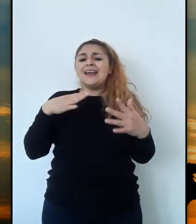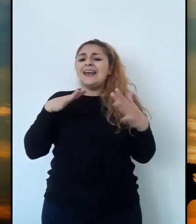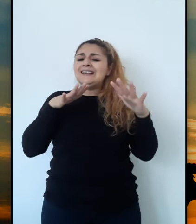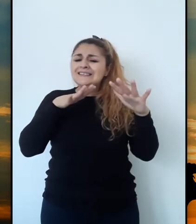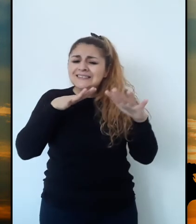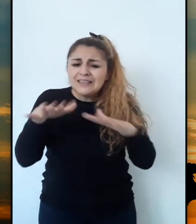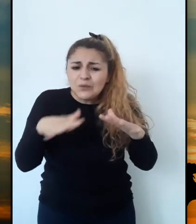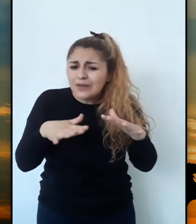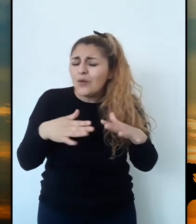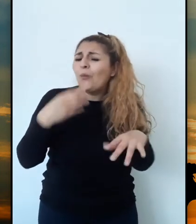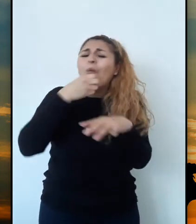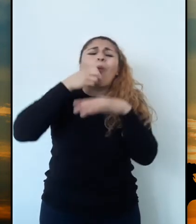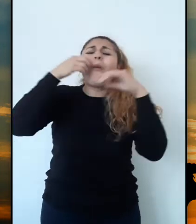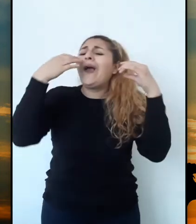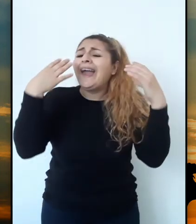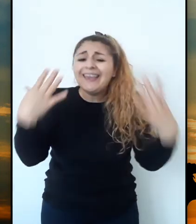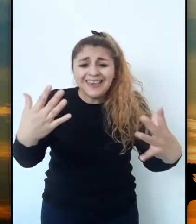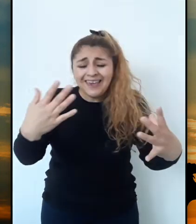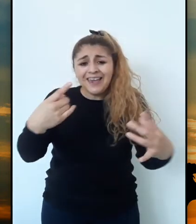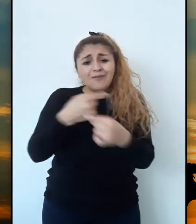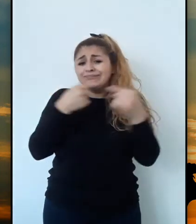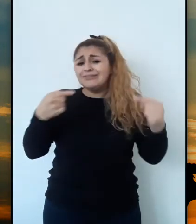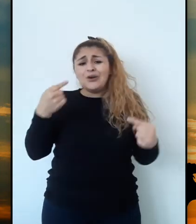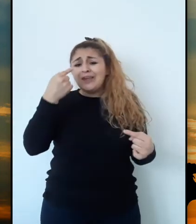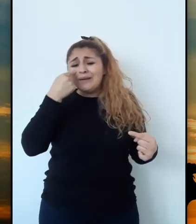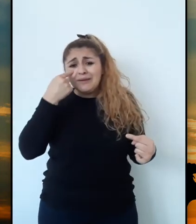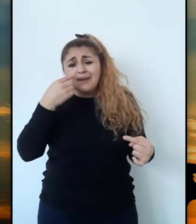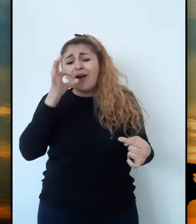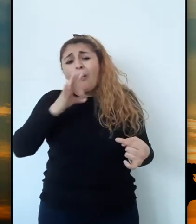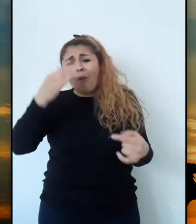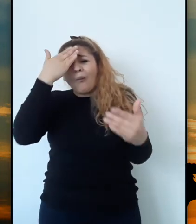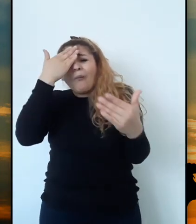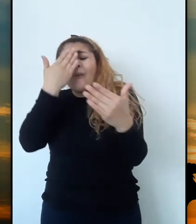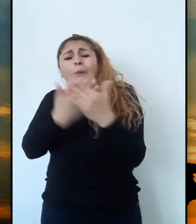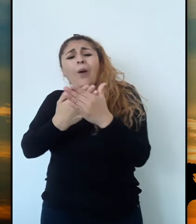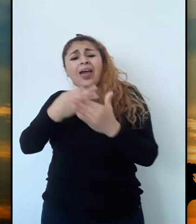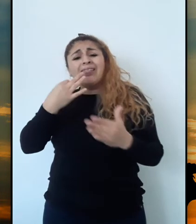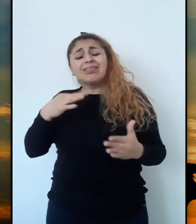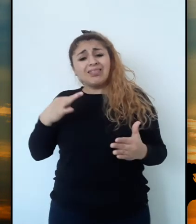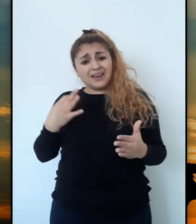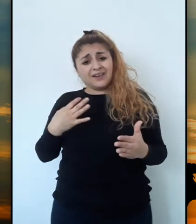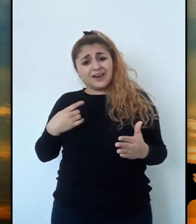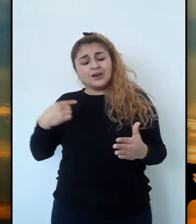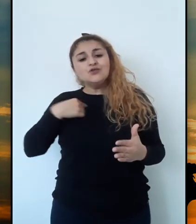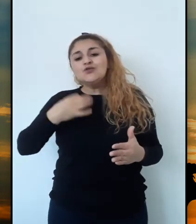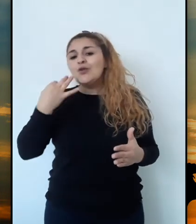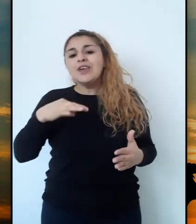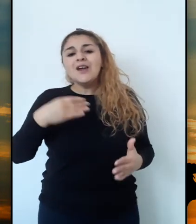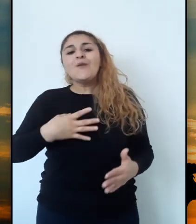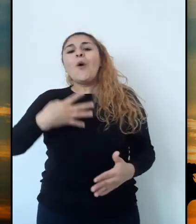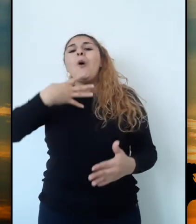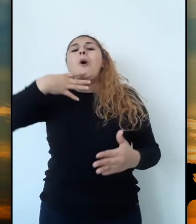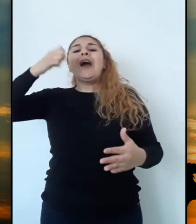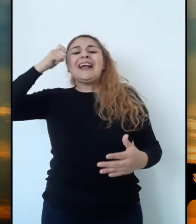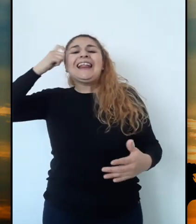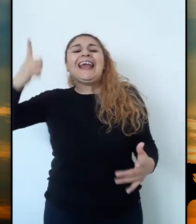amado. Dieu n'a pas d'autres moyens. Dios no tiene otros medios. Pour façonner notre caractère. Para